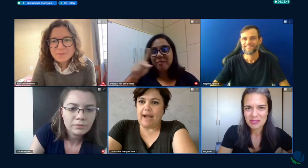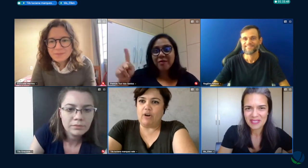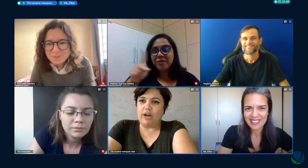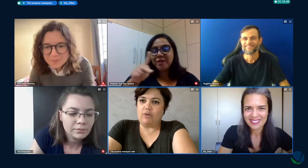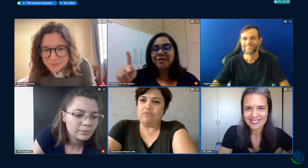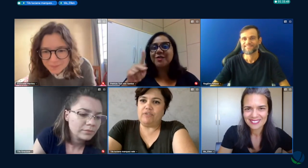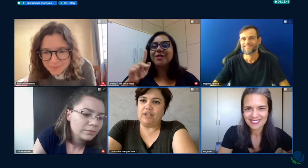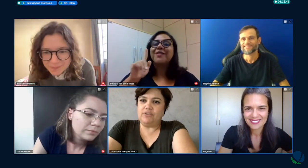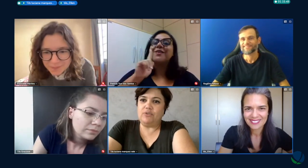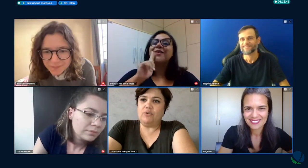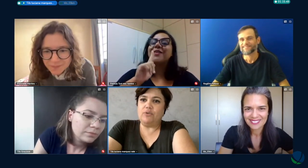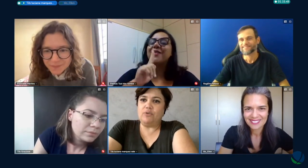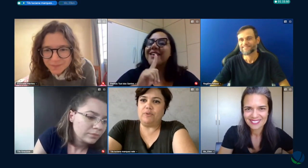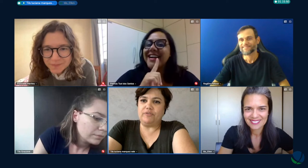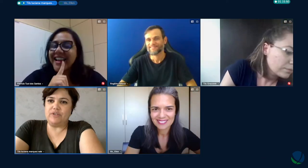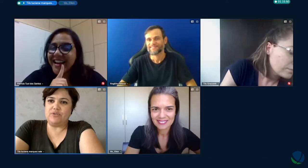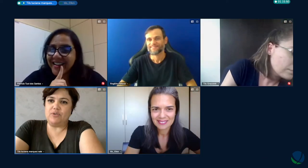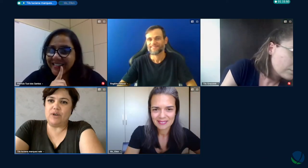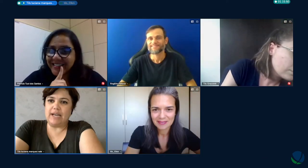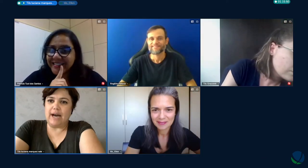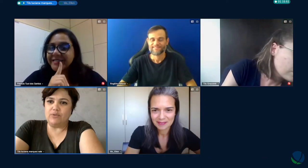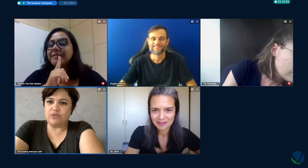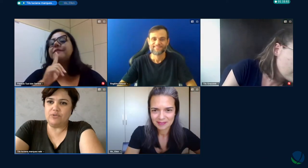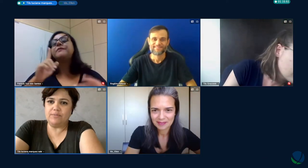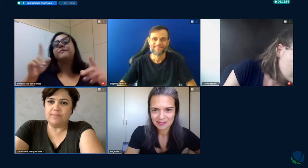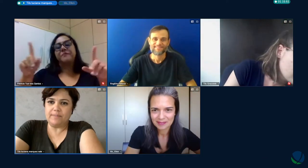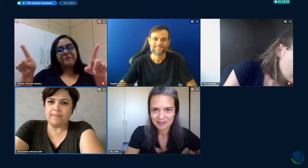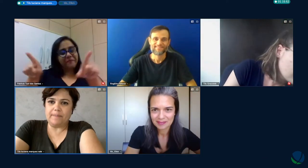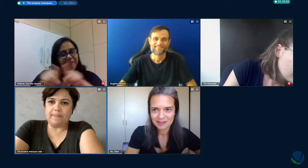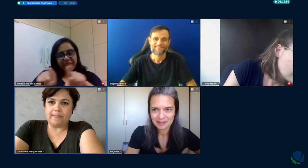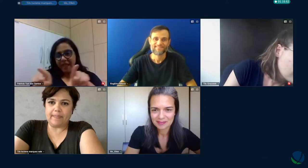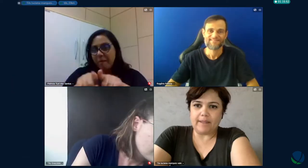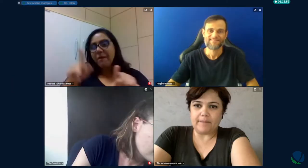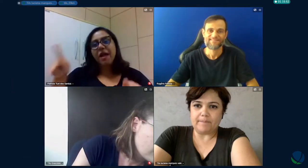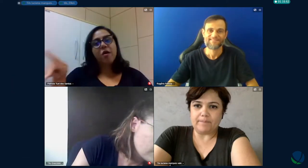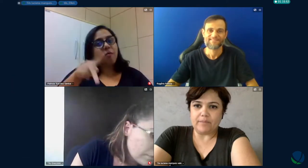Bem, agora convido o professor Glaucio,